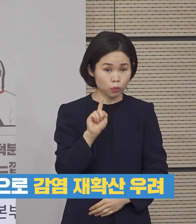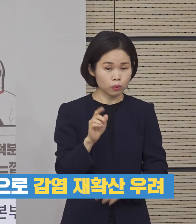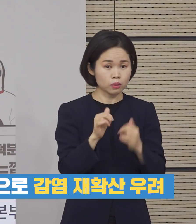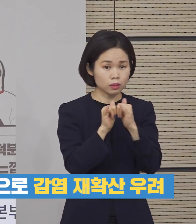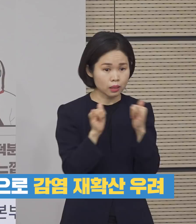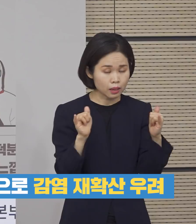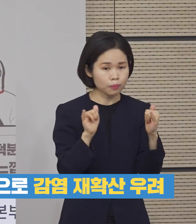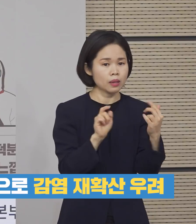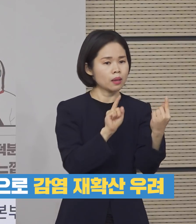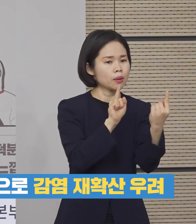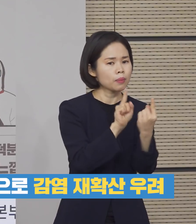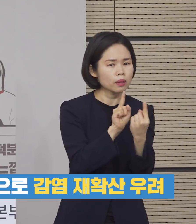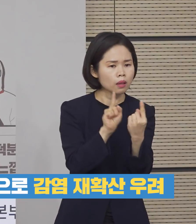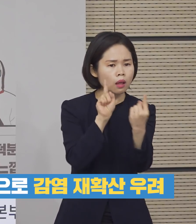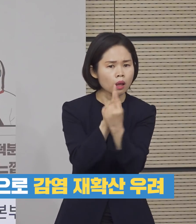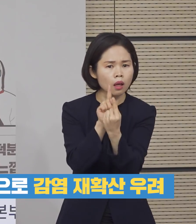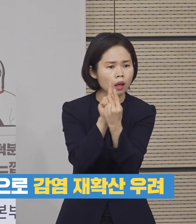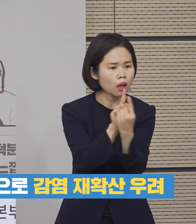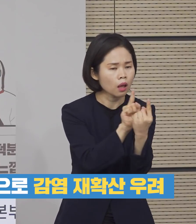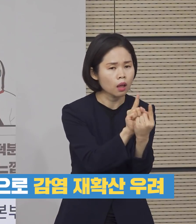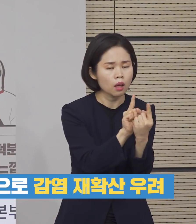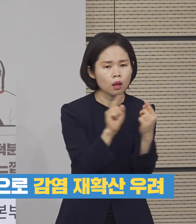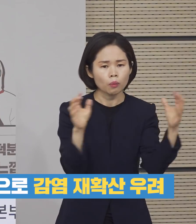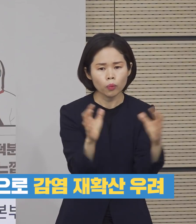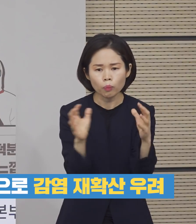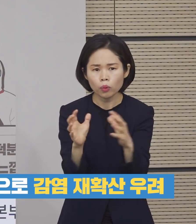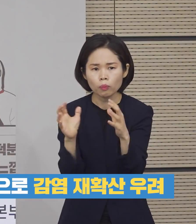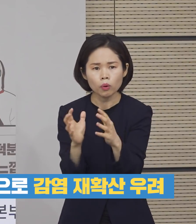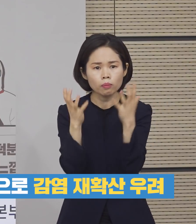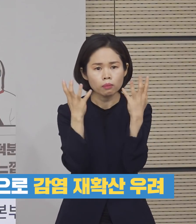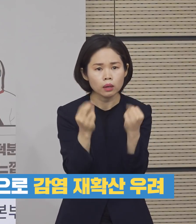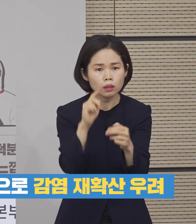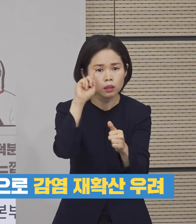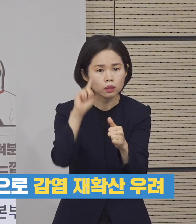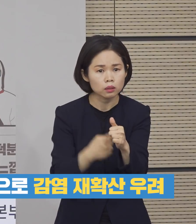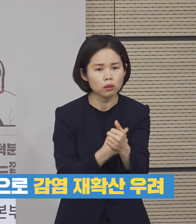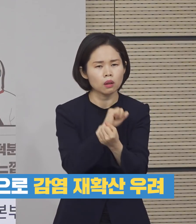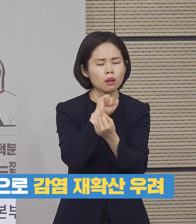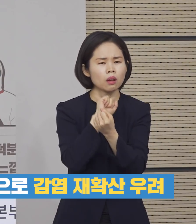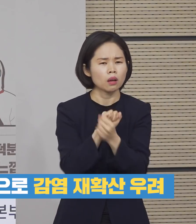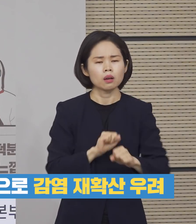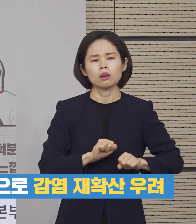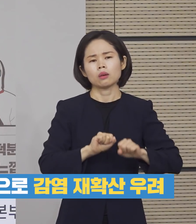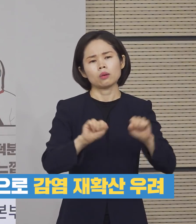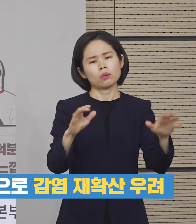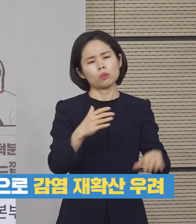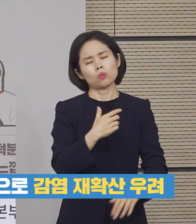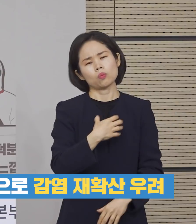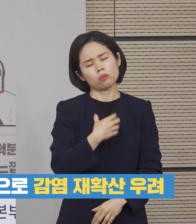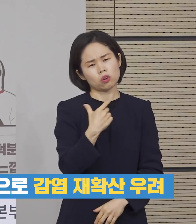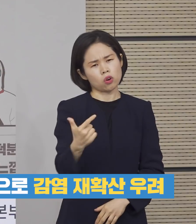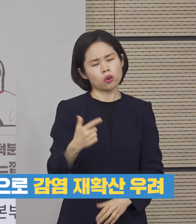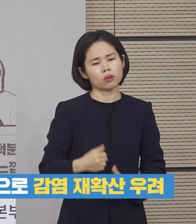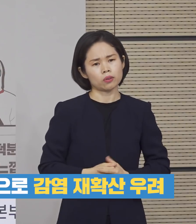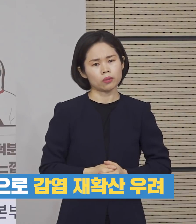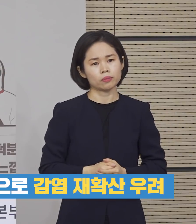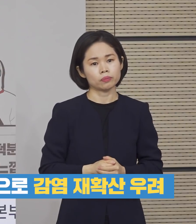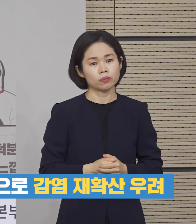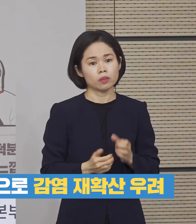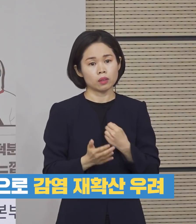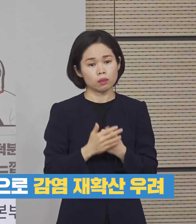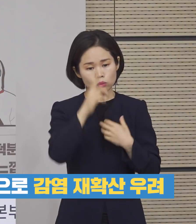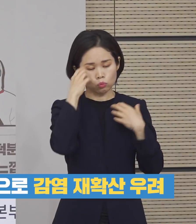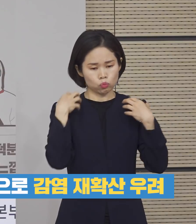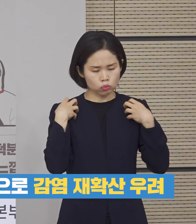코로나19는 사람들의 이동과 밀집 그리고 접촉이 잦아지면 그만큼 감염의 위험도 매우